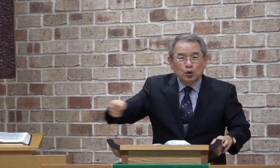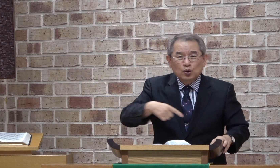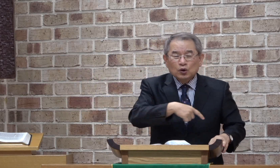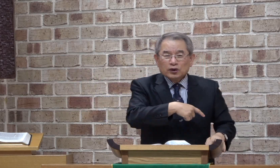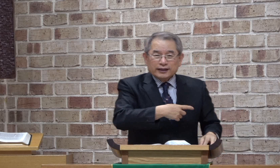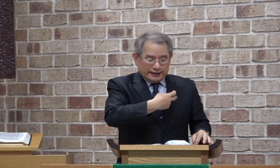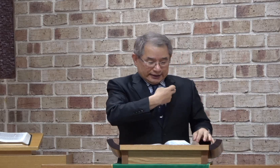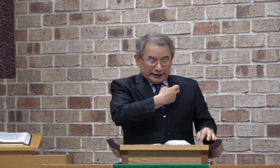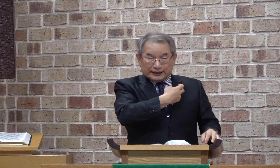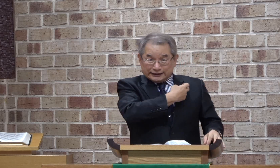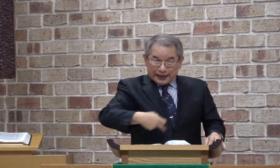일으키고